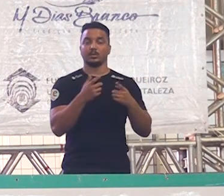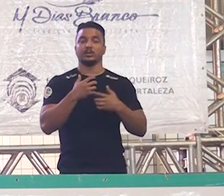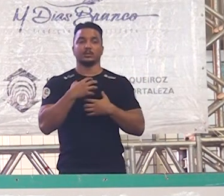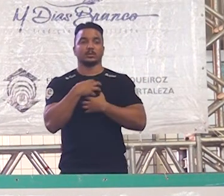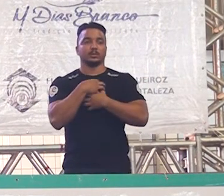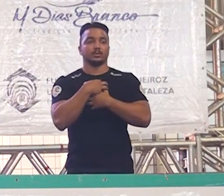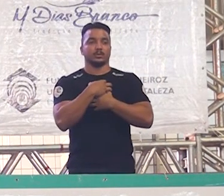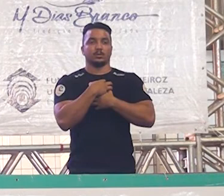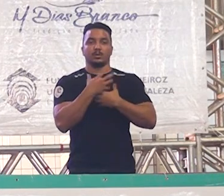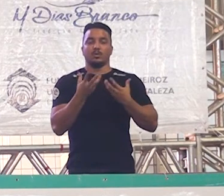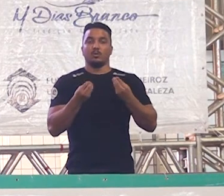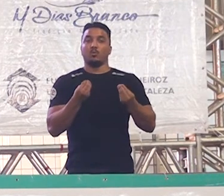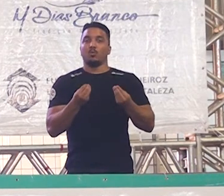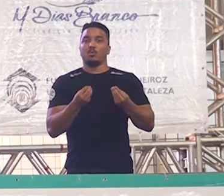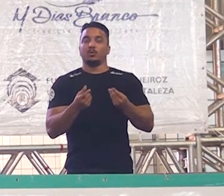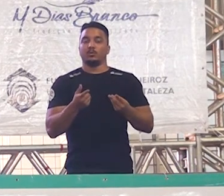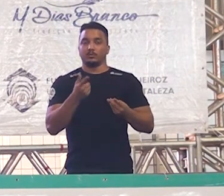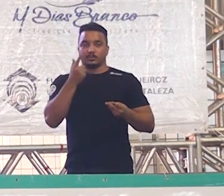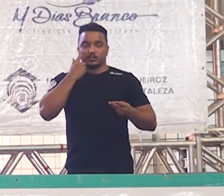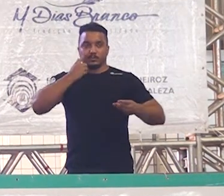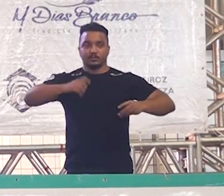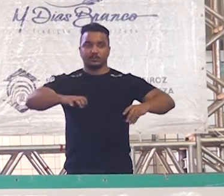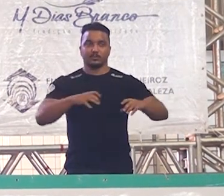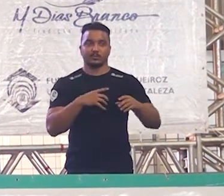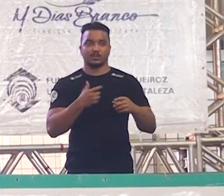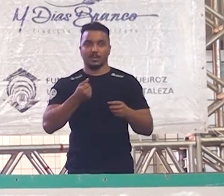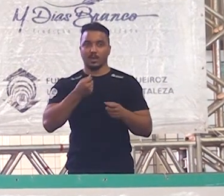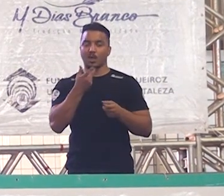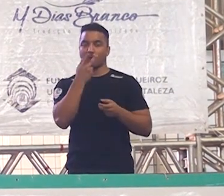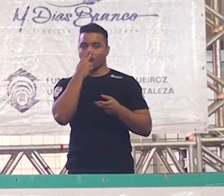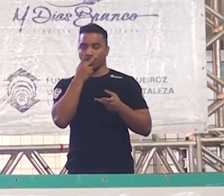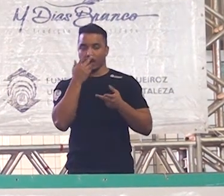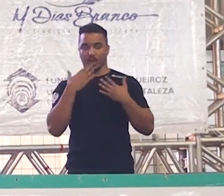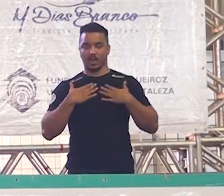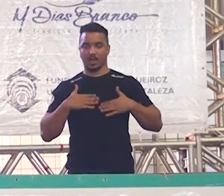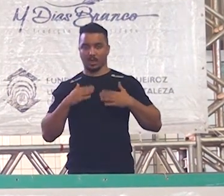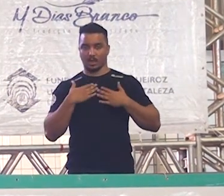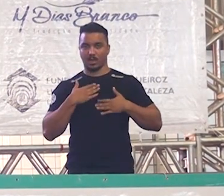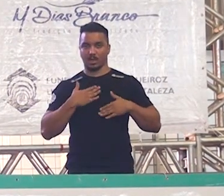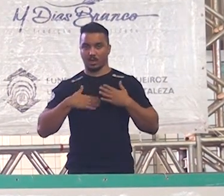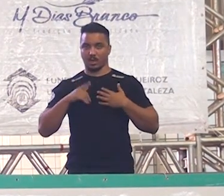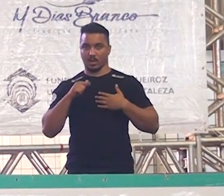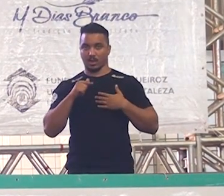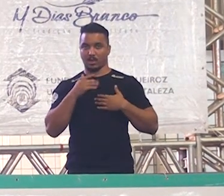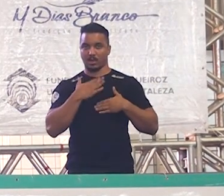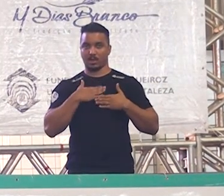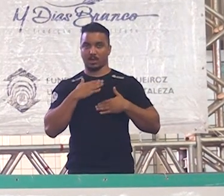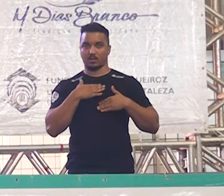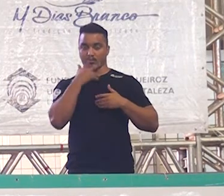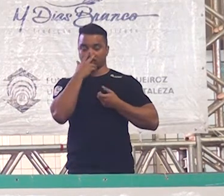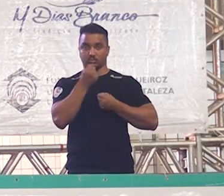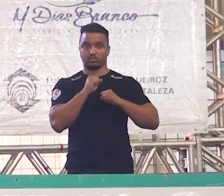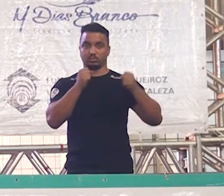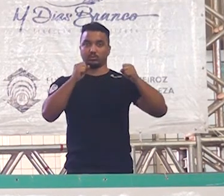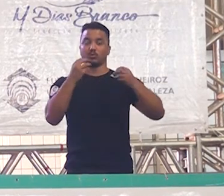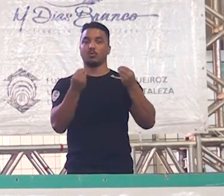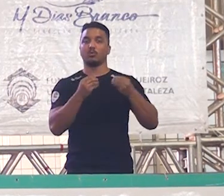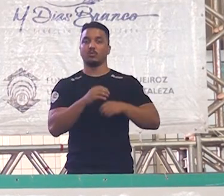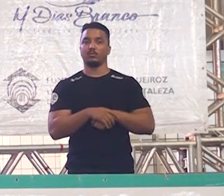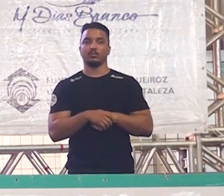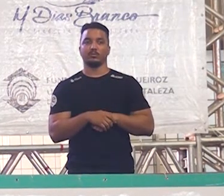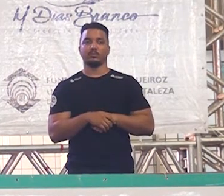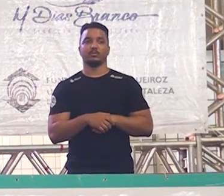Sinta-se andando nesse ônibus agora. Como é que o cara costuma dirigir? Quando ele está bem agoniado, bem apressado.